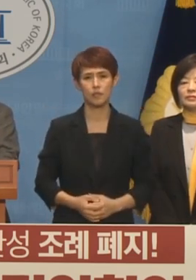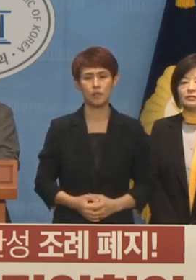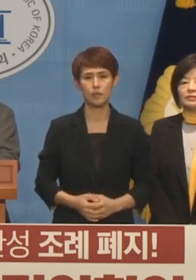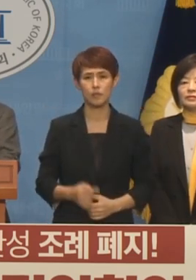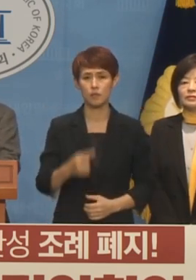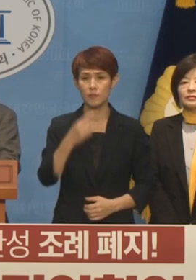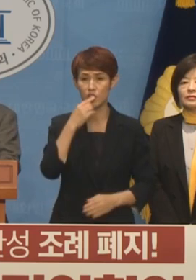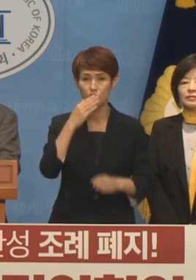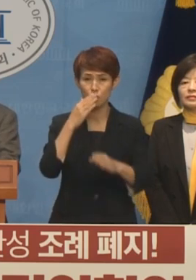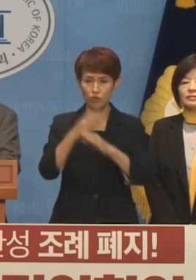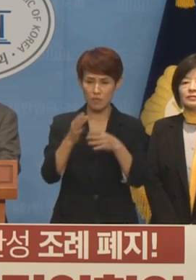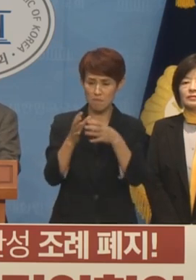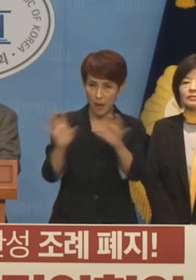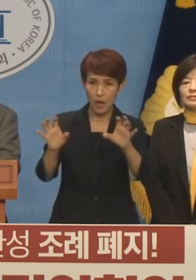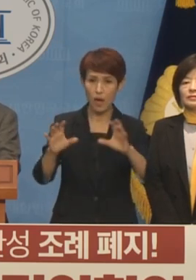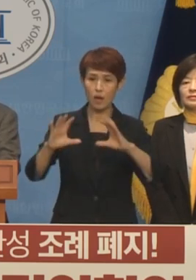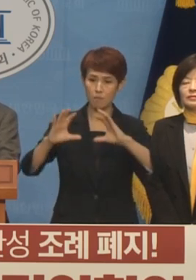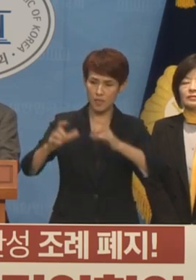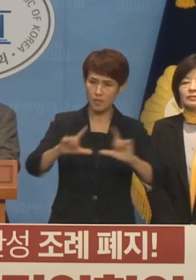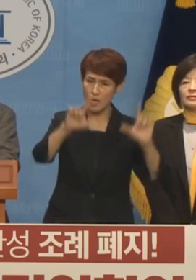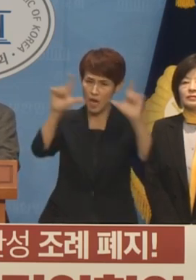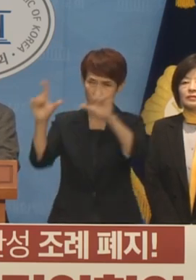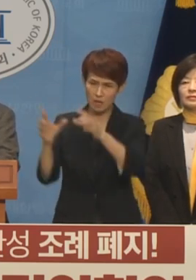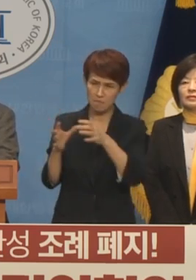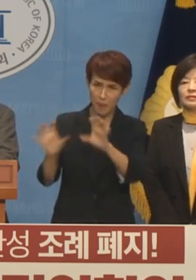파괴, 민생 파괴를